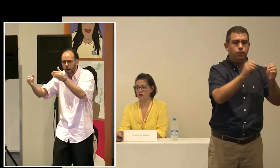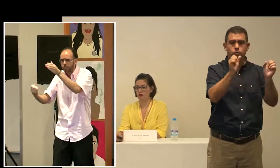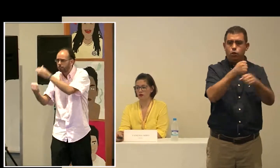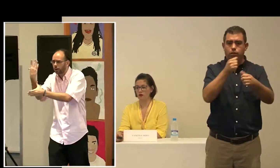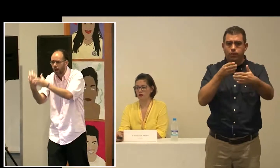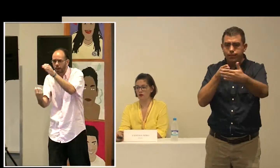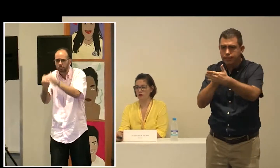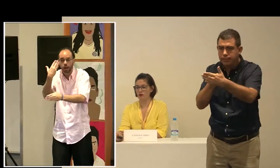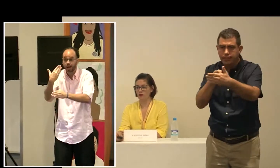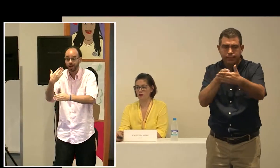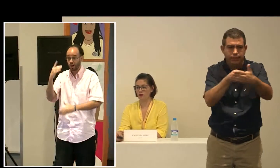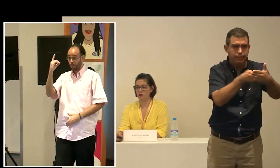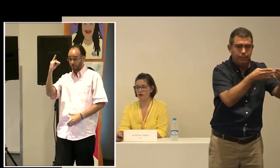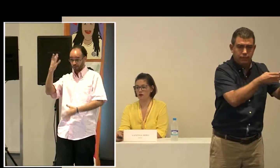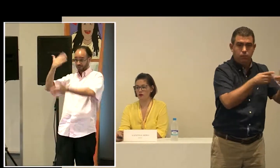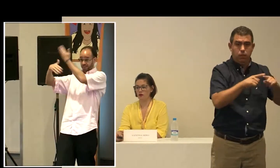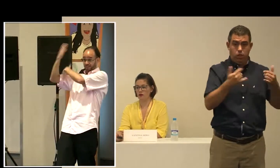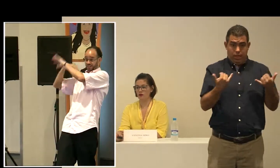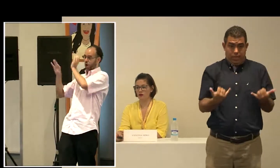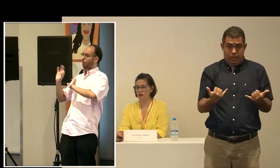aconteceu em 2009.